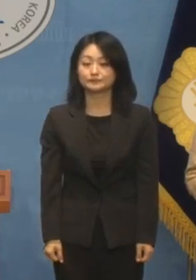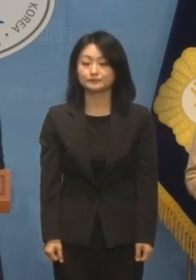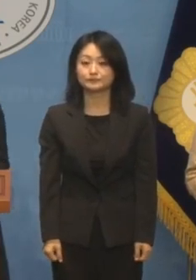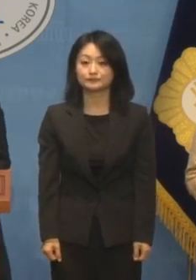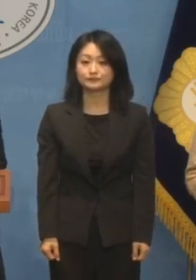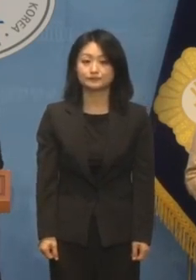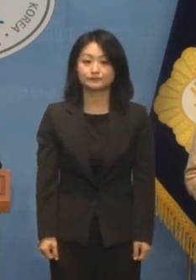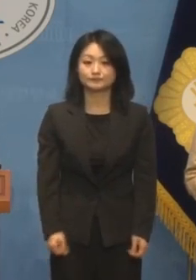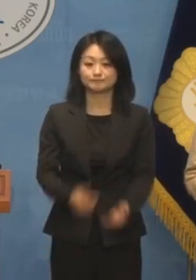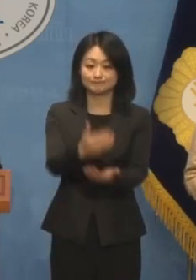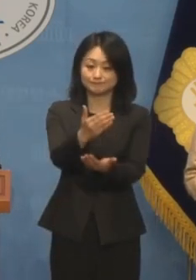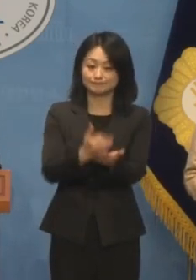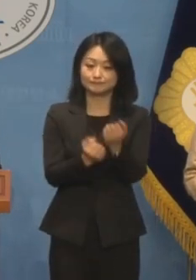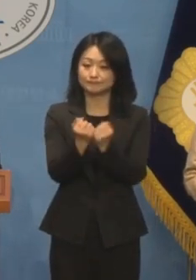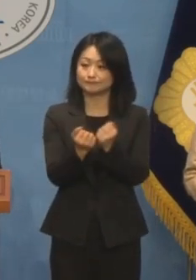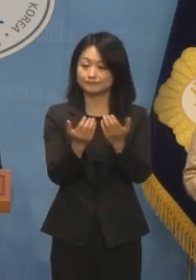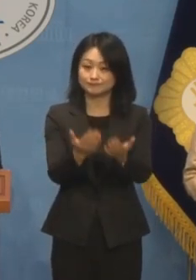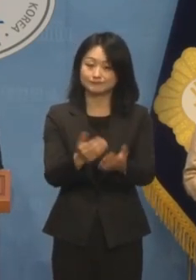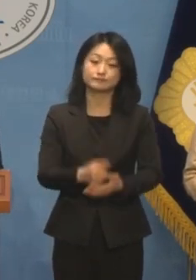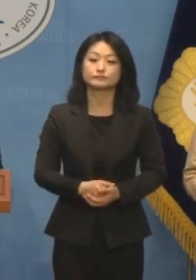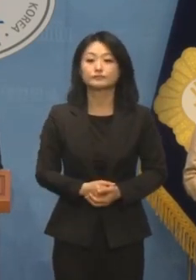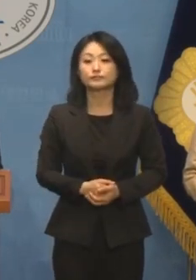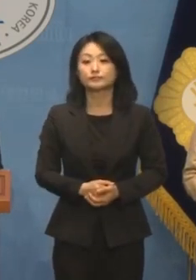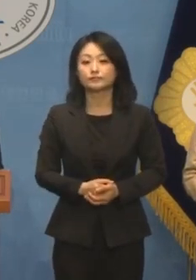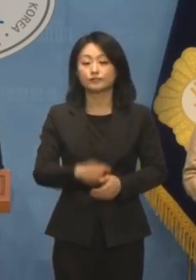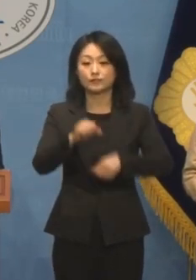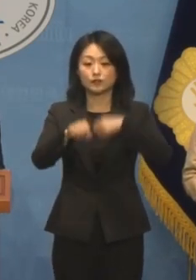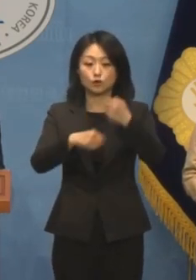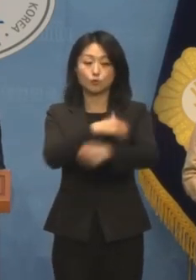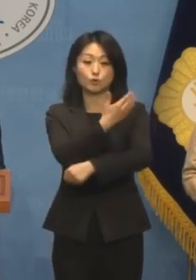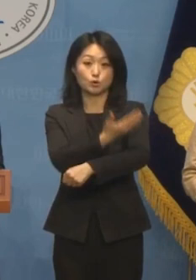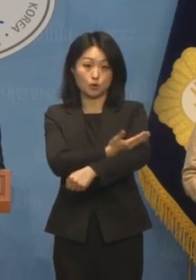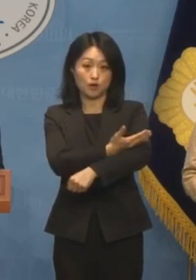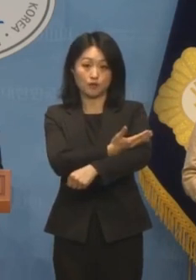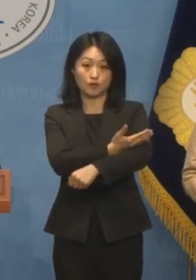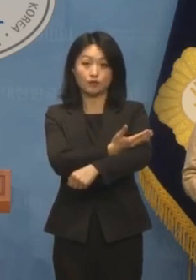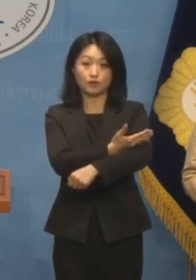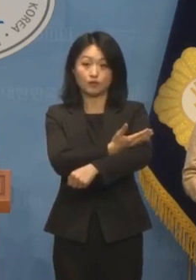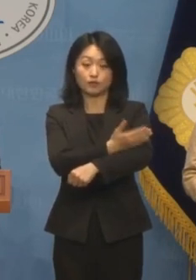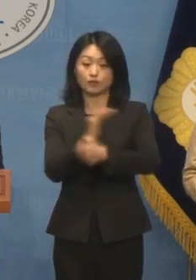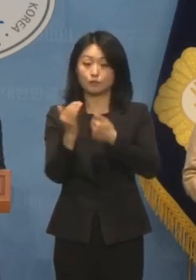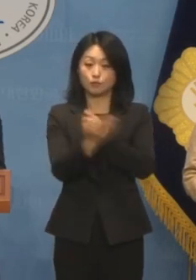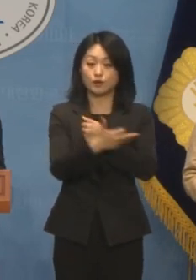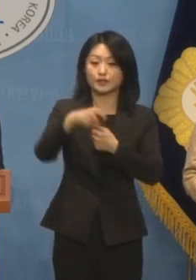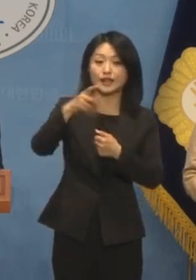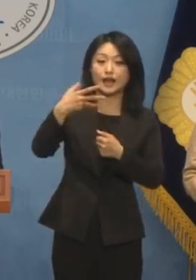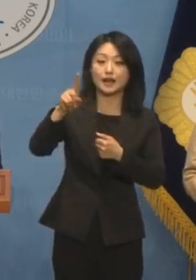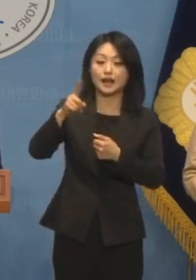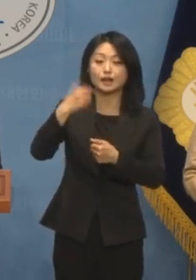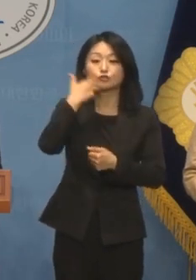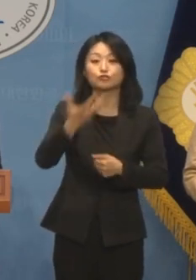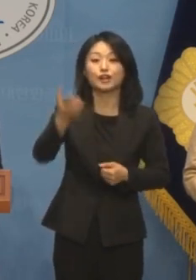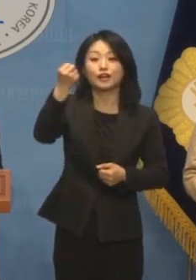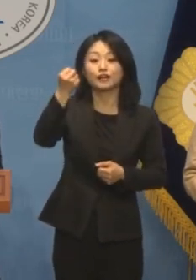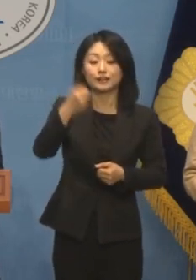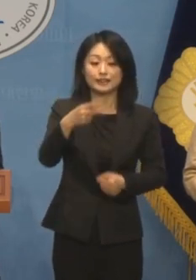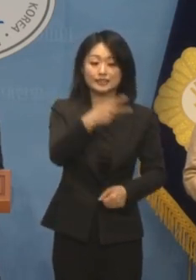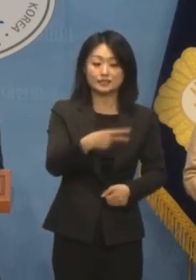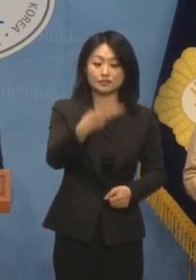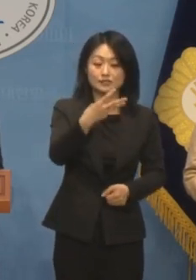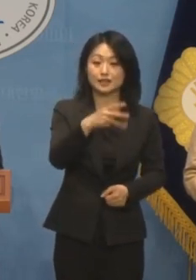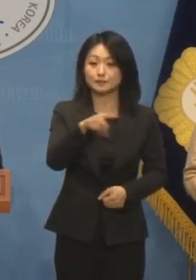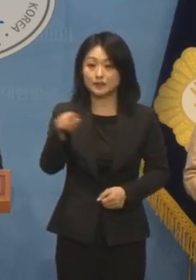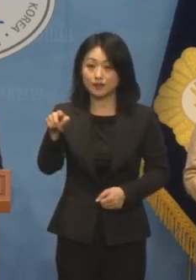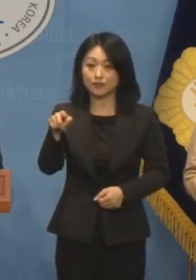네, 기자회견문 낭독하겠습니다. 동물권 행동 카라는 누구의 것인가? 2003년에 시작한 동물권